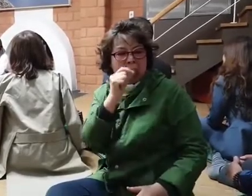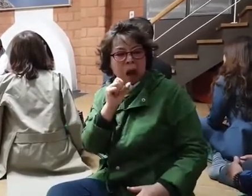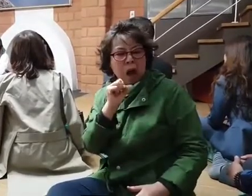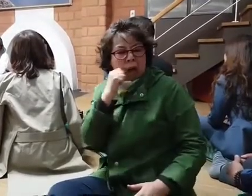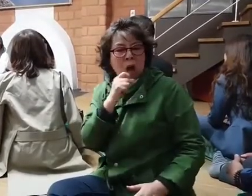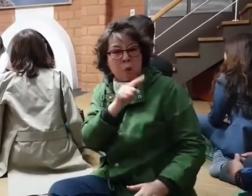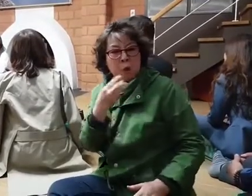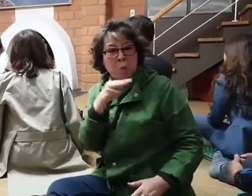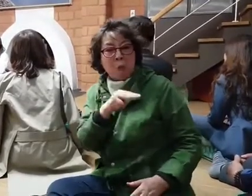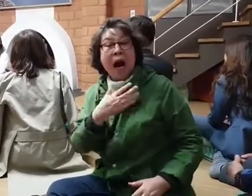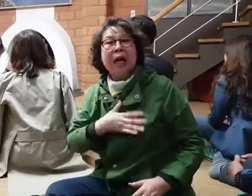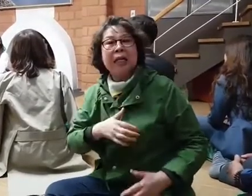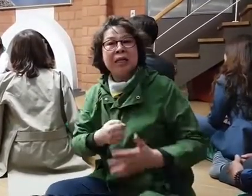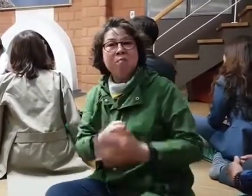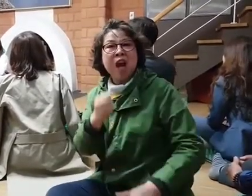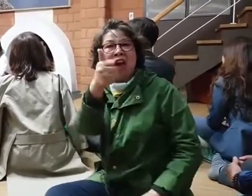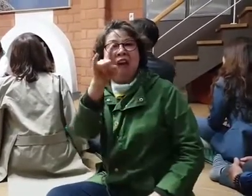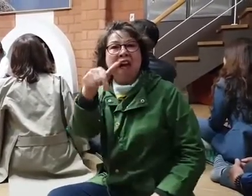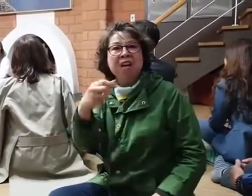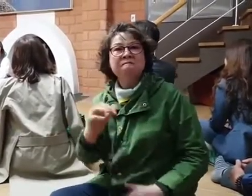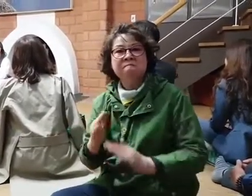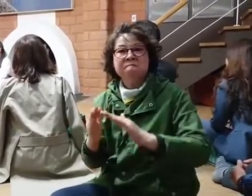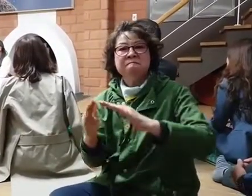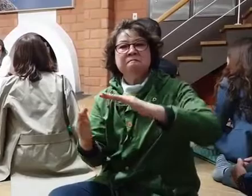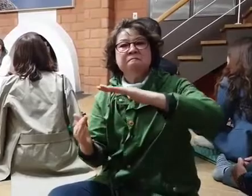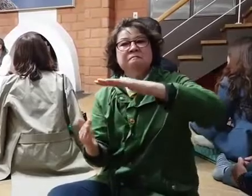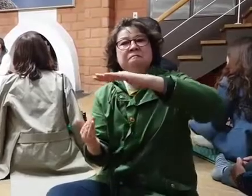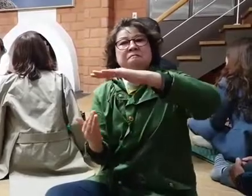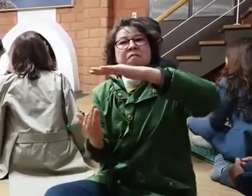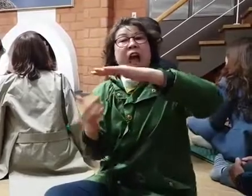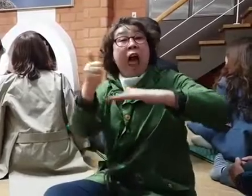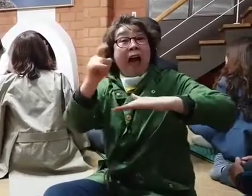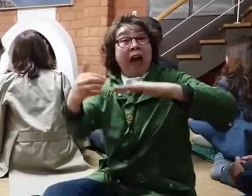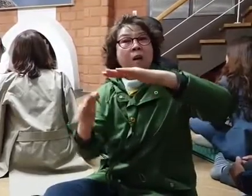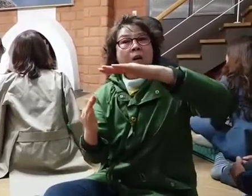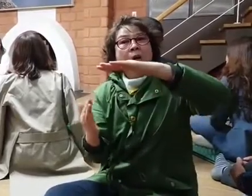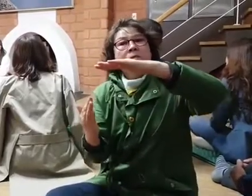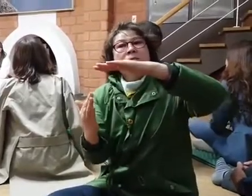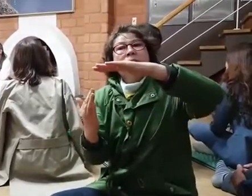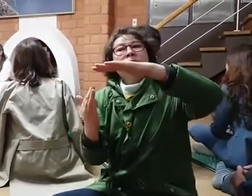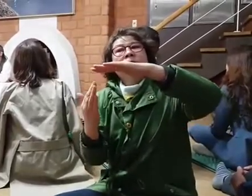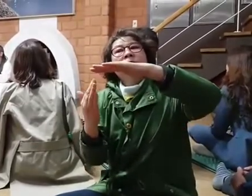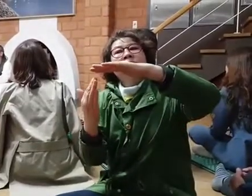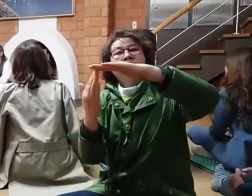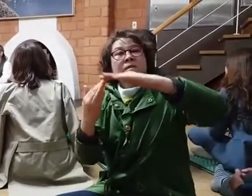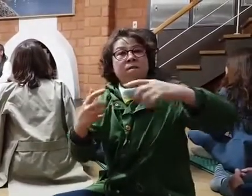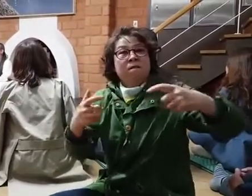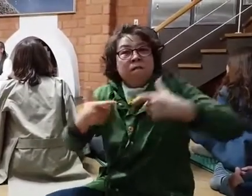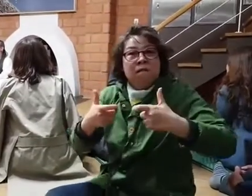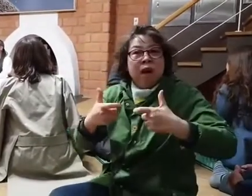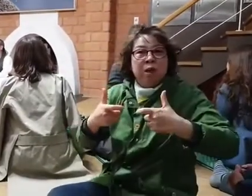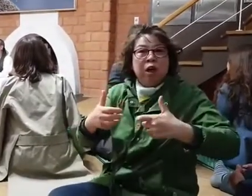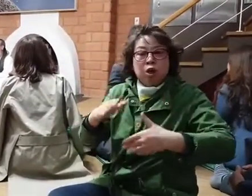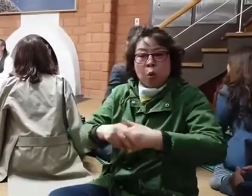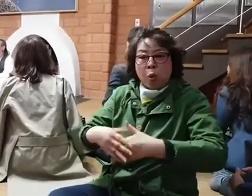뭔 줄 아니까 이거로 해갖고 고조되면 너희들이 막 신나고 하면서도 나중에 우리한테